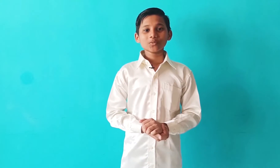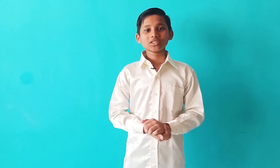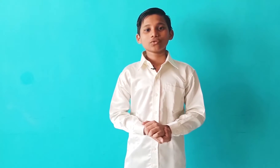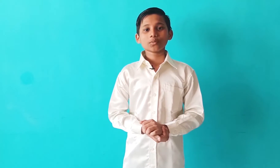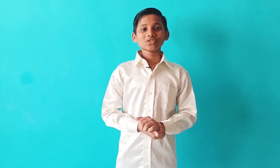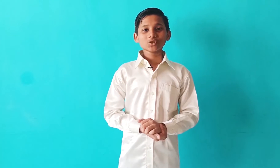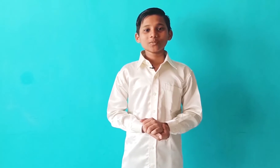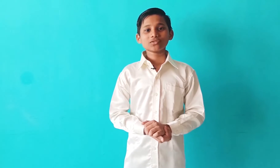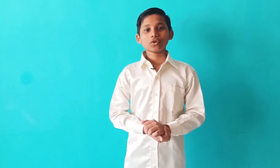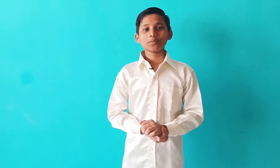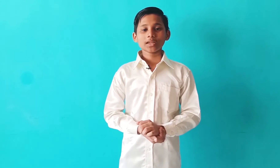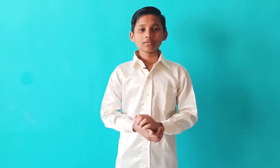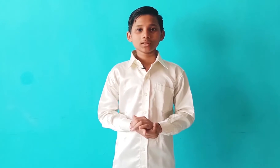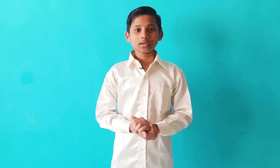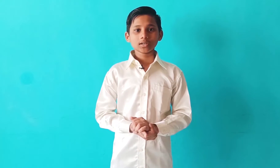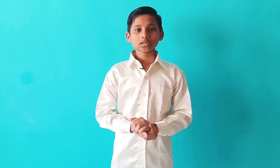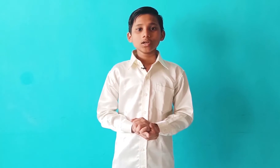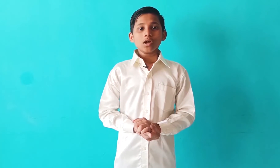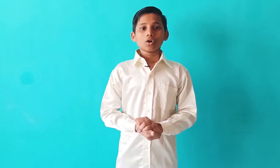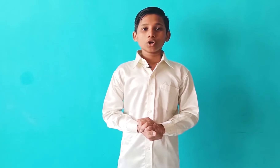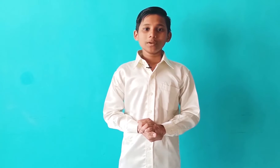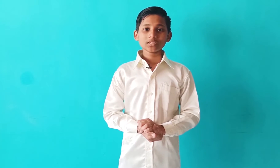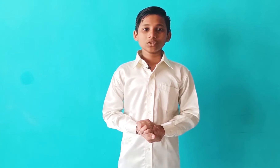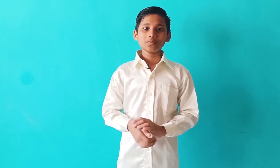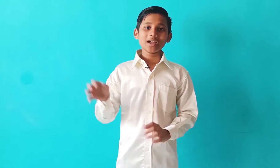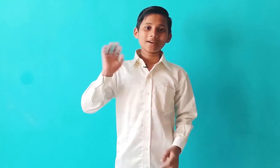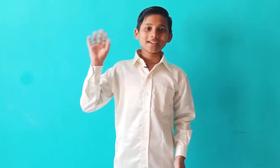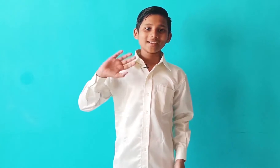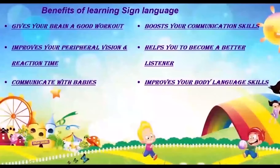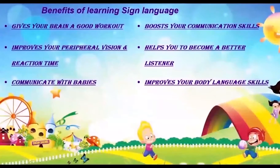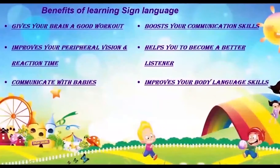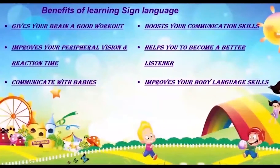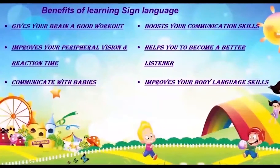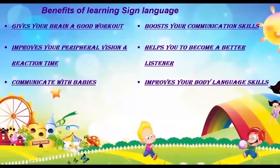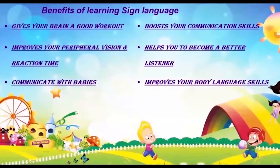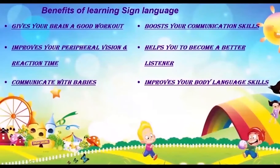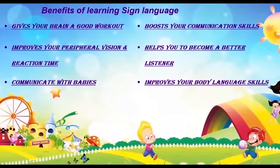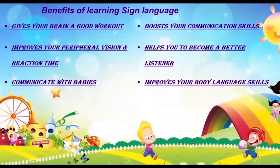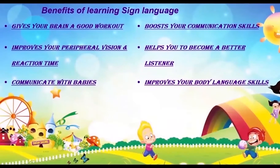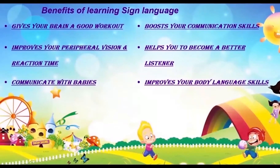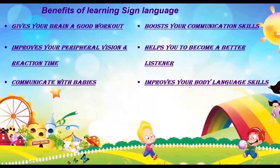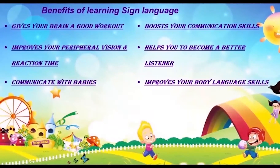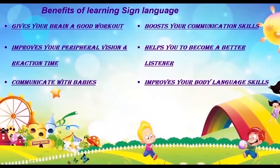செய்ததற்கு நன்றி. தேவன் உங்களை ஆசீர்வதிப்பாராக. பை பை. ஹலோ ஃப்ரெண்ட்ஸ், எப்படி